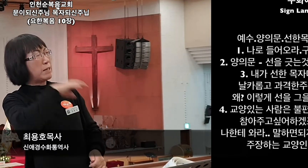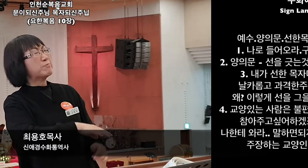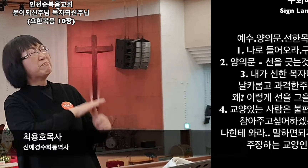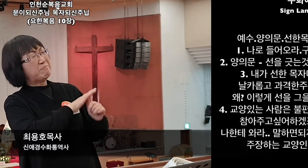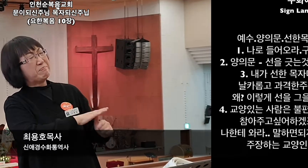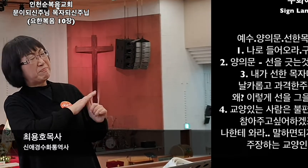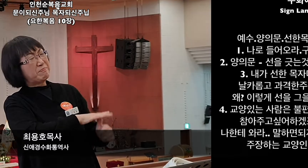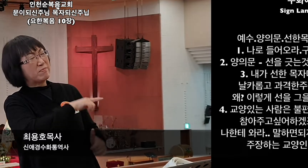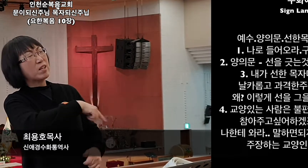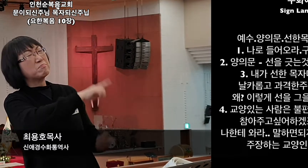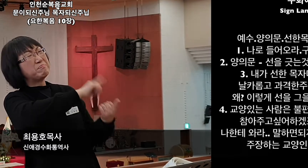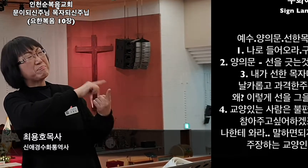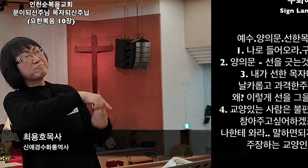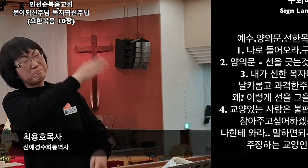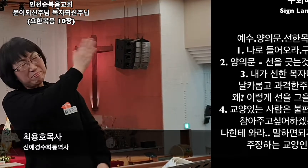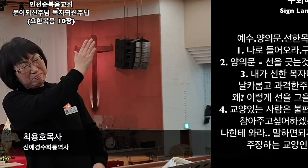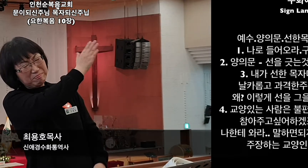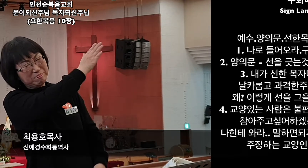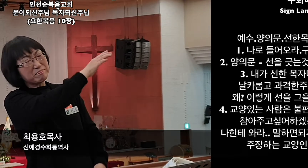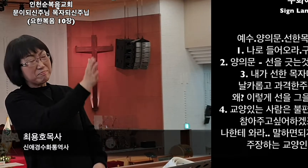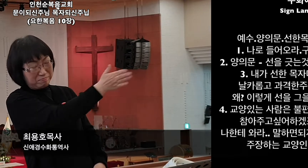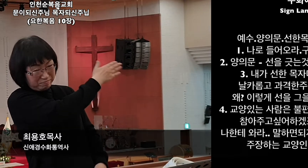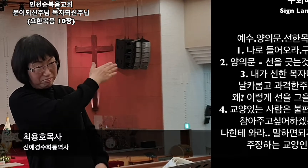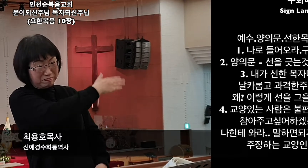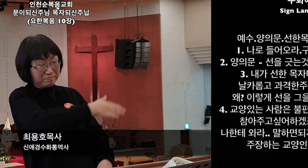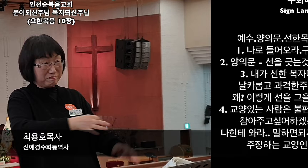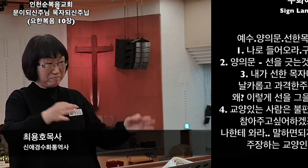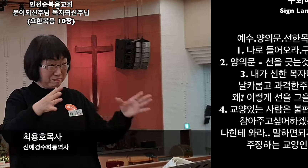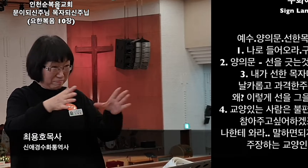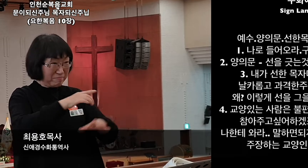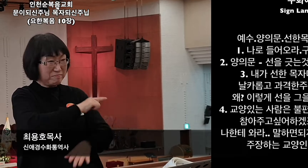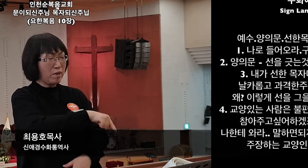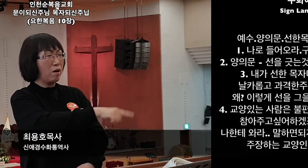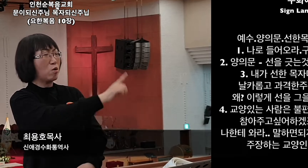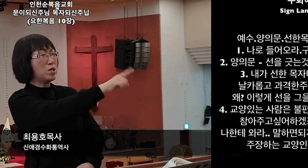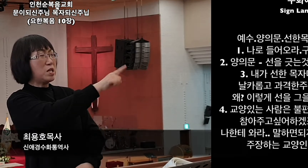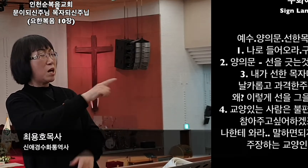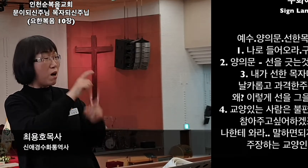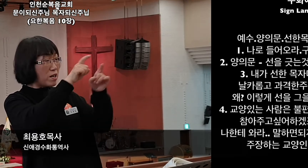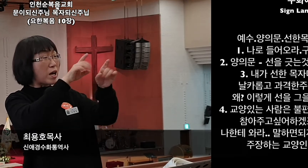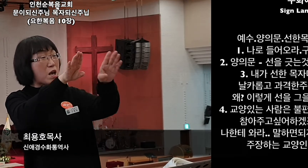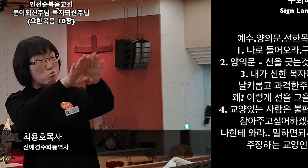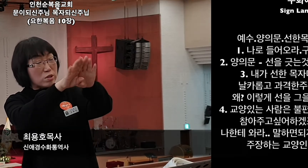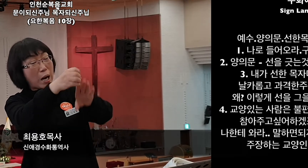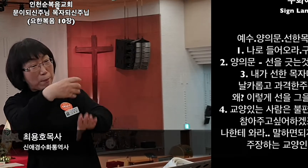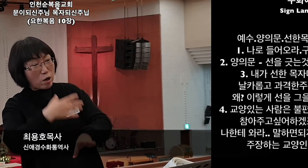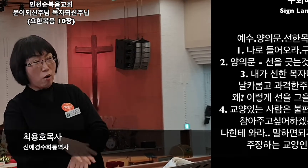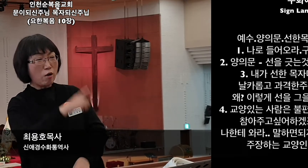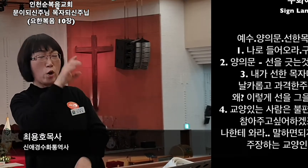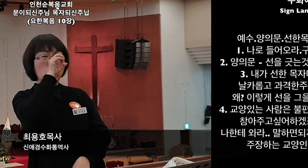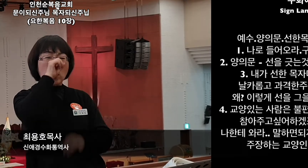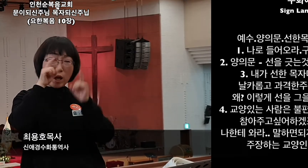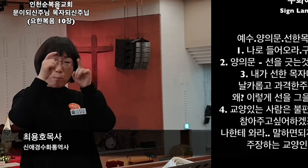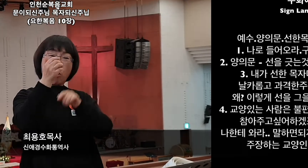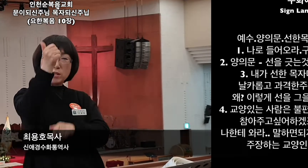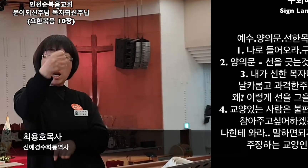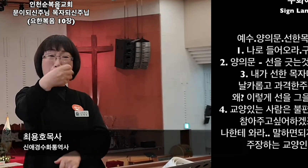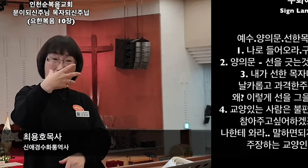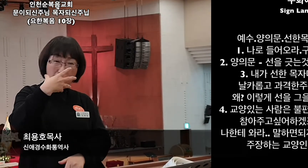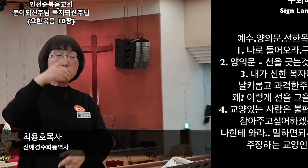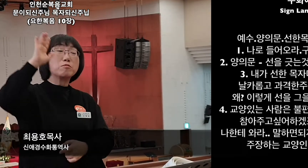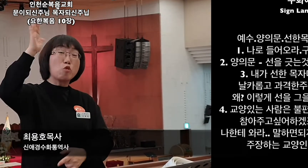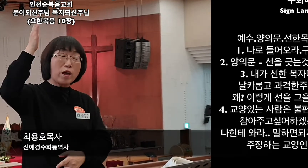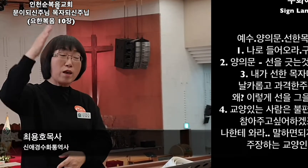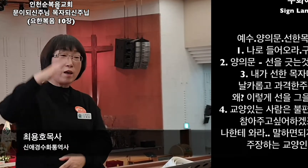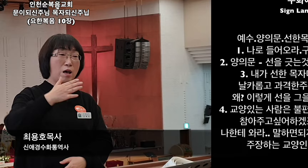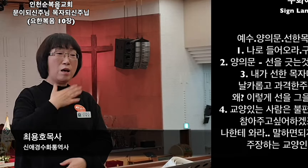참아주고 너는 네 얘기하면 된다는 거죠. 간단하게 말하면 그냥 네가 양의 문이라고 얘기하고 너 선한 목자라고만 얘기하면 된다는